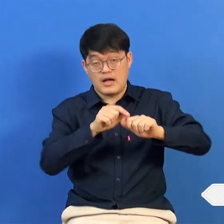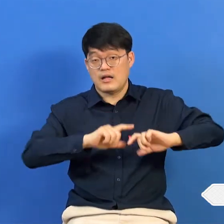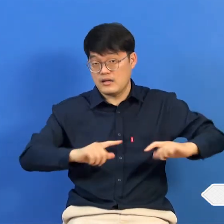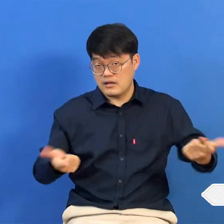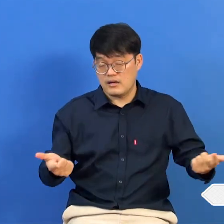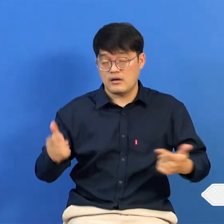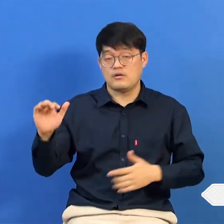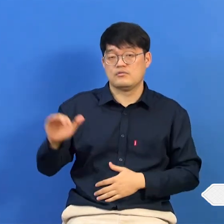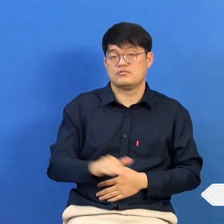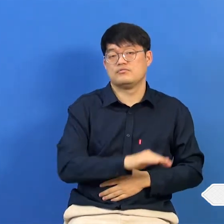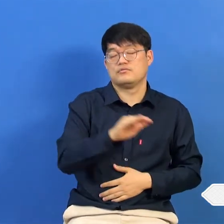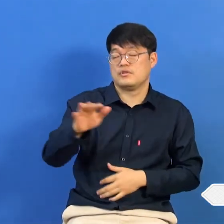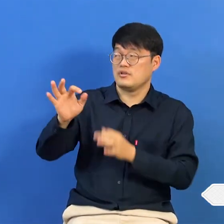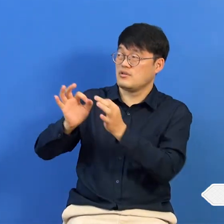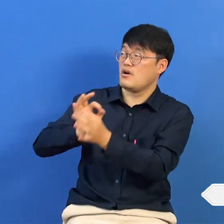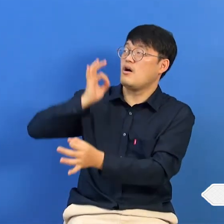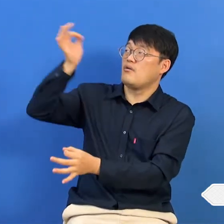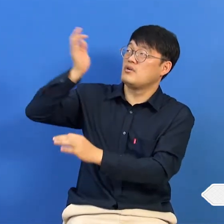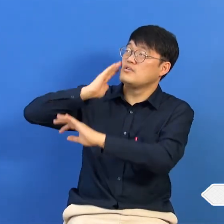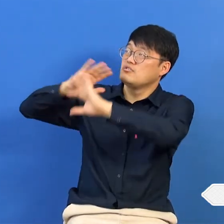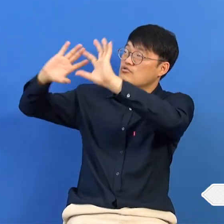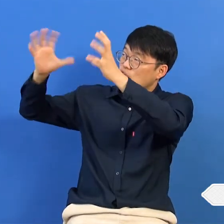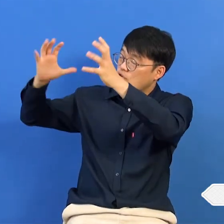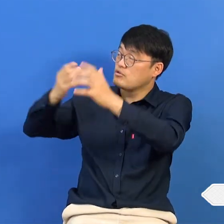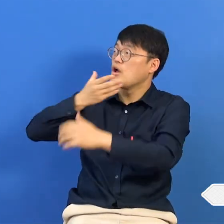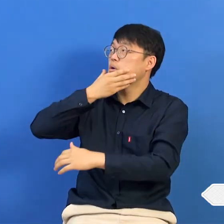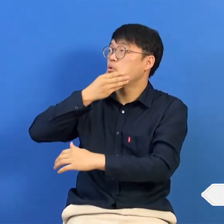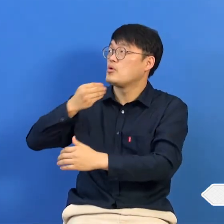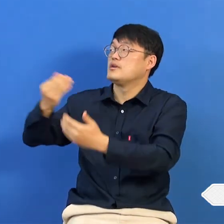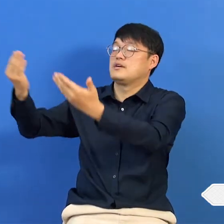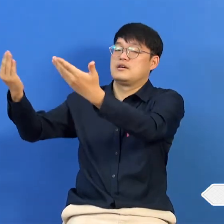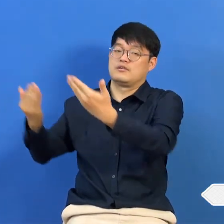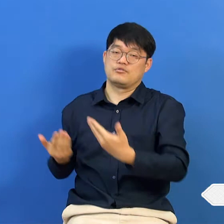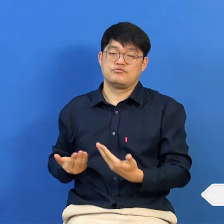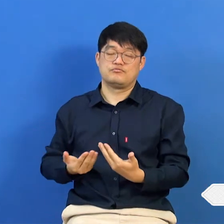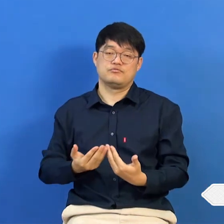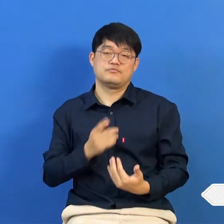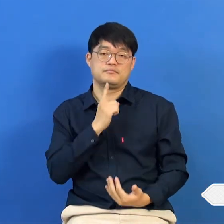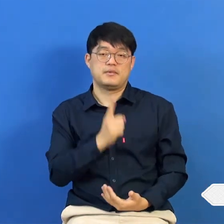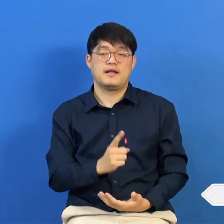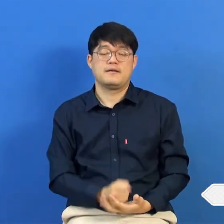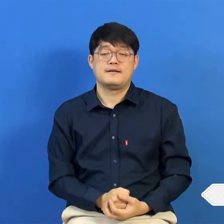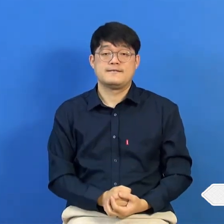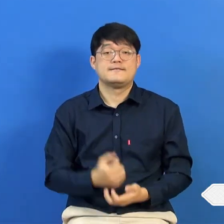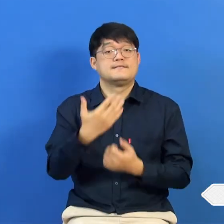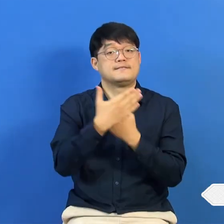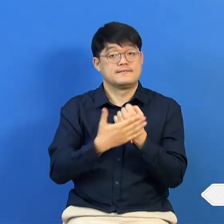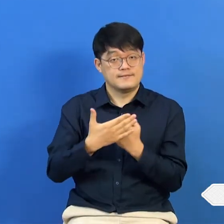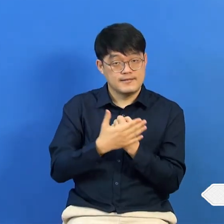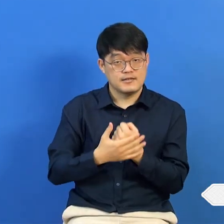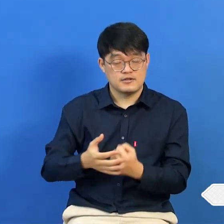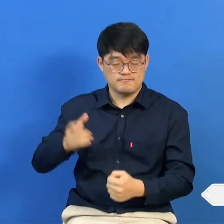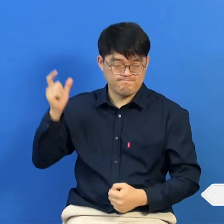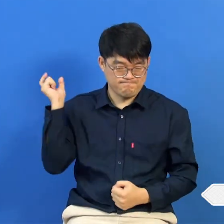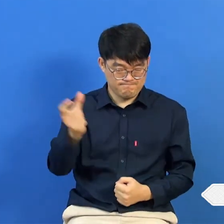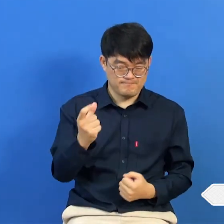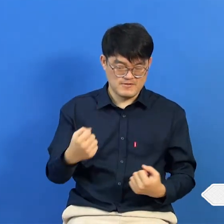구원은 우리에게 영원한 천국의 복을 안겨주는 것입니다. 은혜가